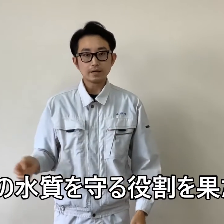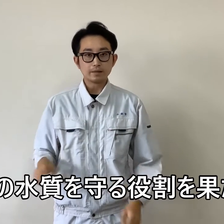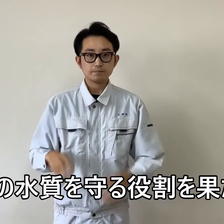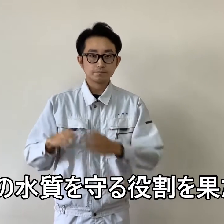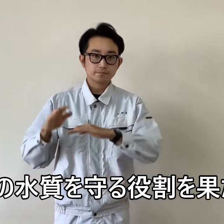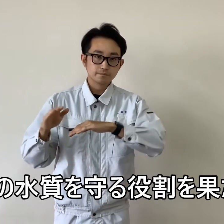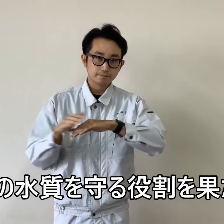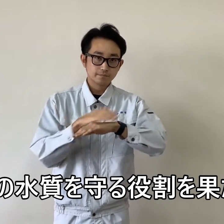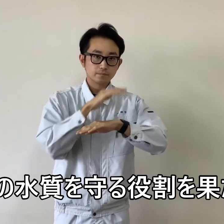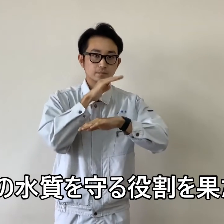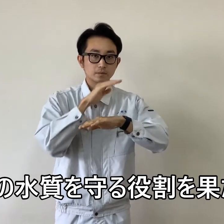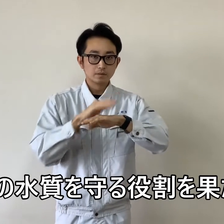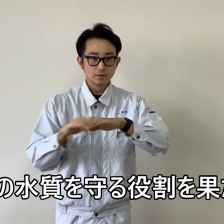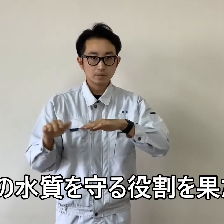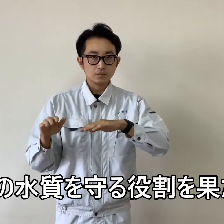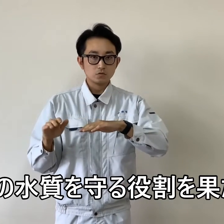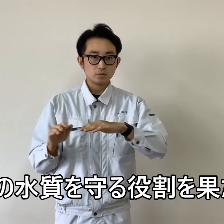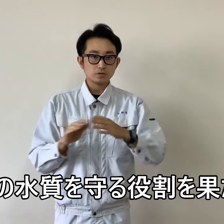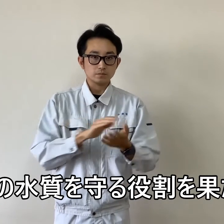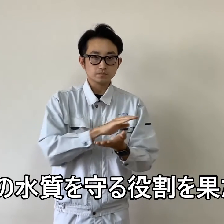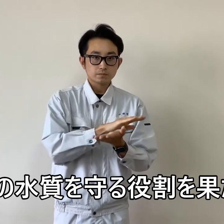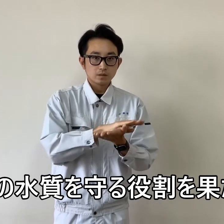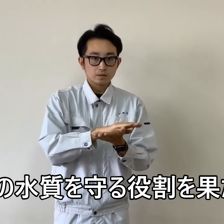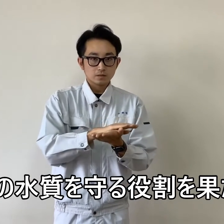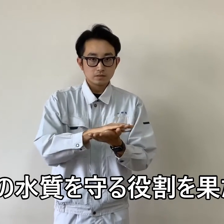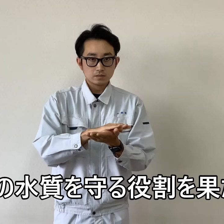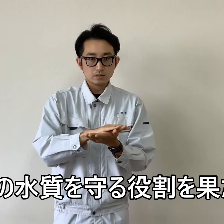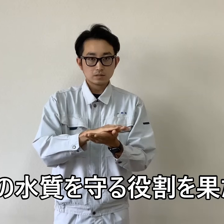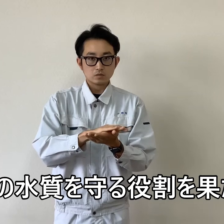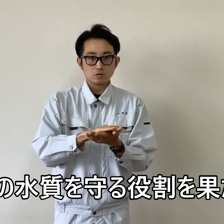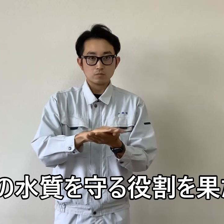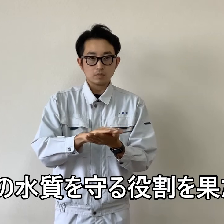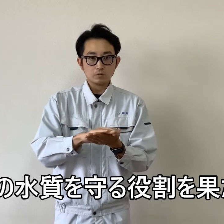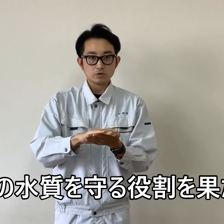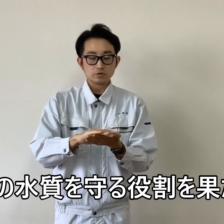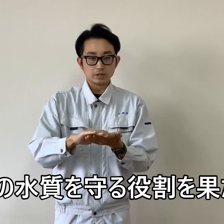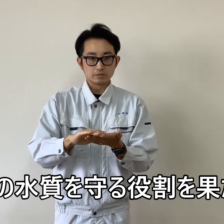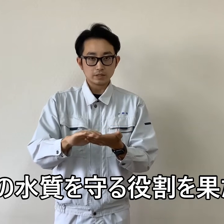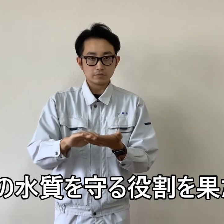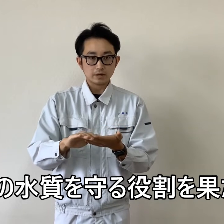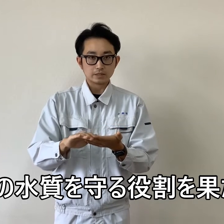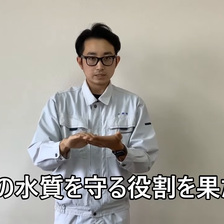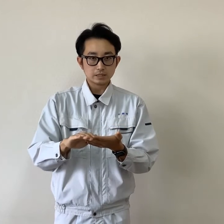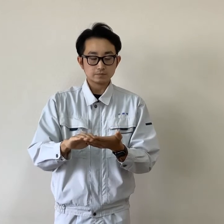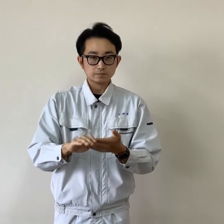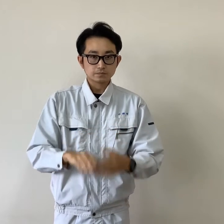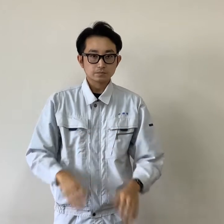や海の水質を守る役割を果たし、